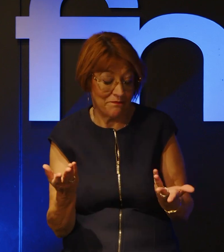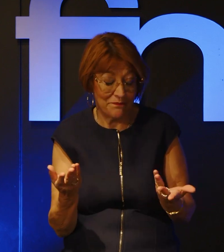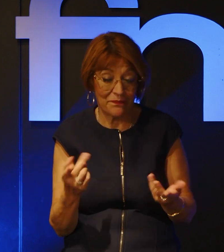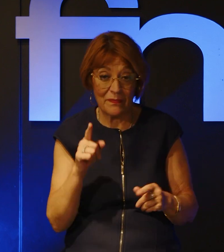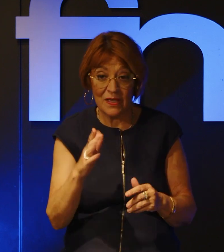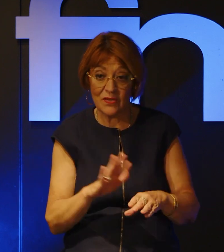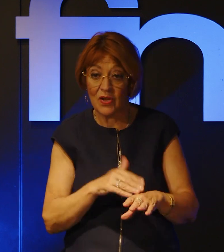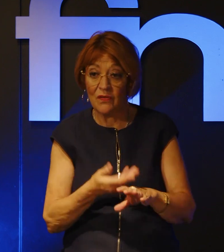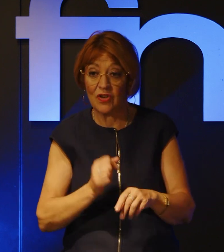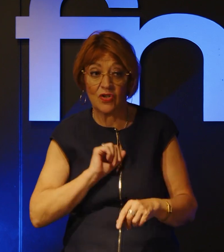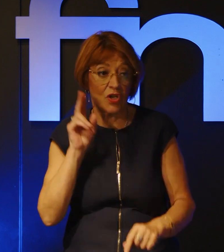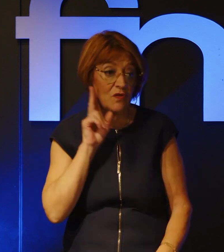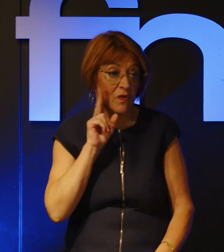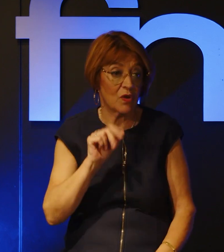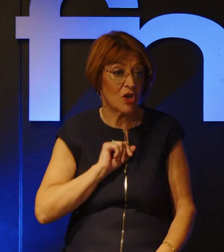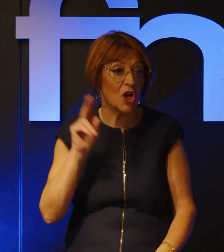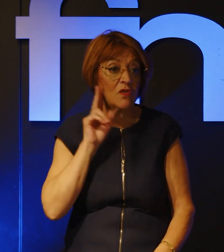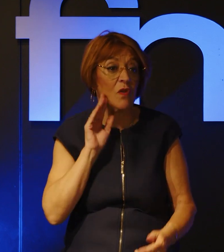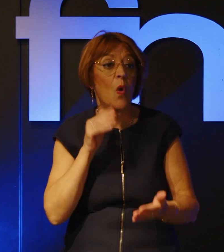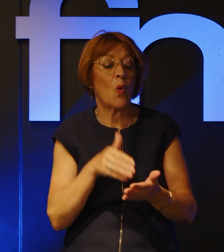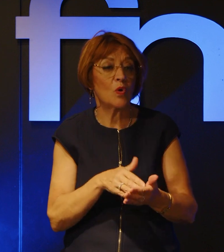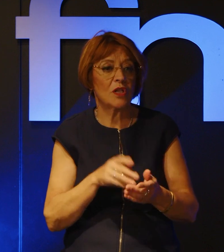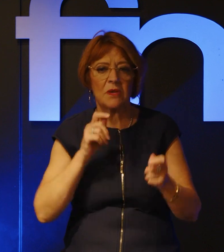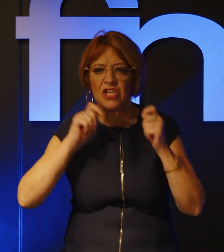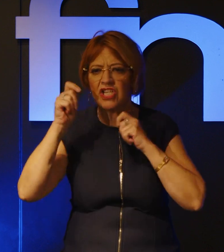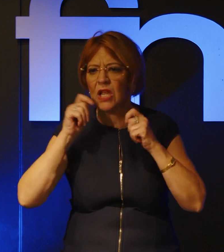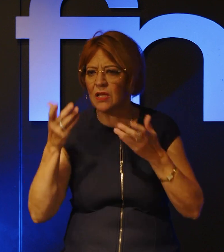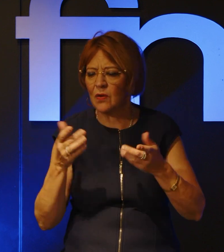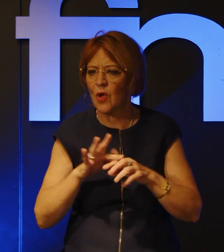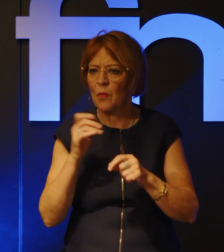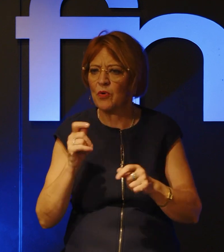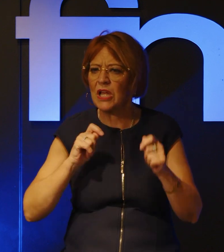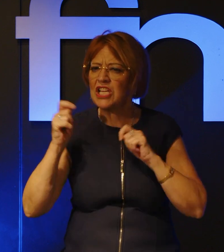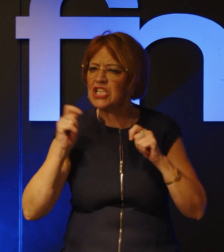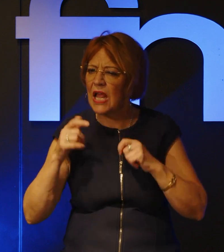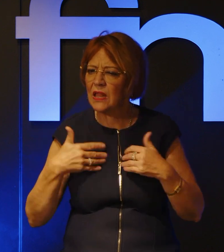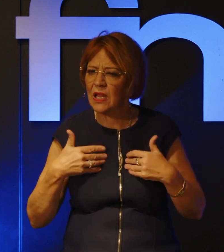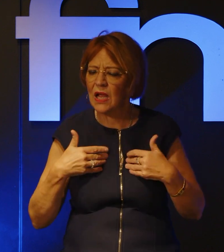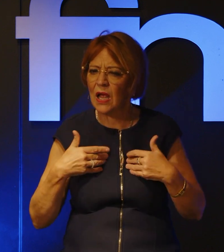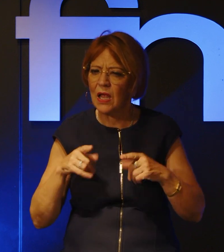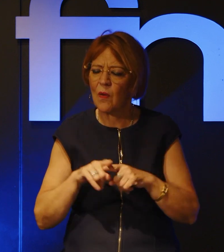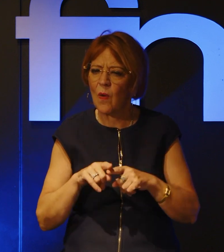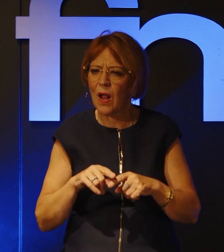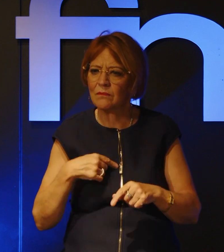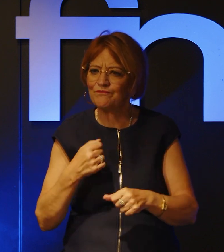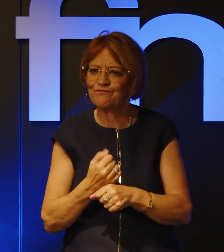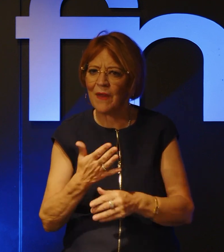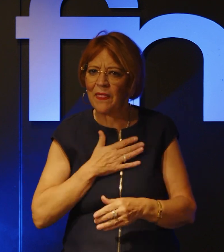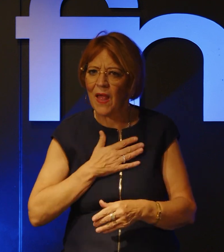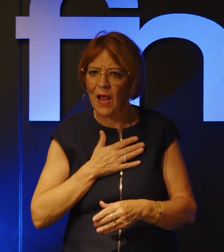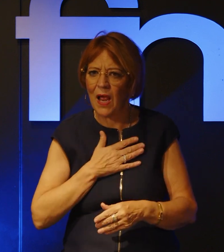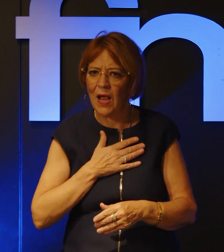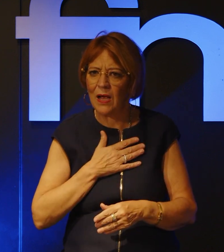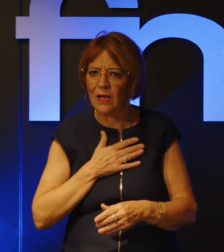isso reforça o nosso valor porque o nosso valor é em última análise estético porque a estética também reforça a nossa função não é de de de